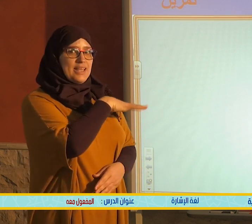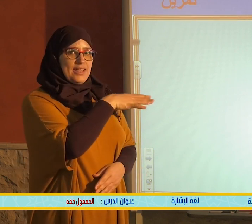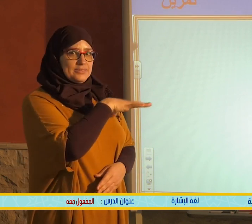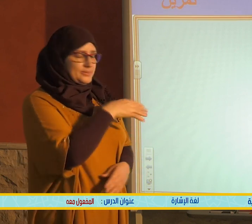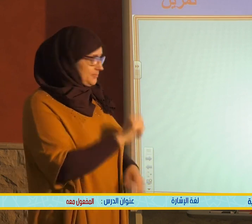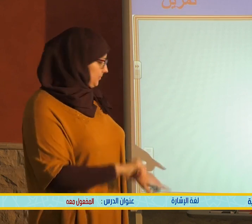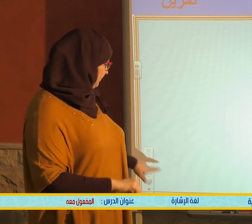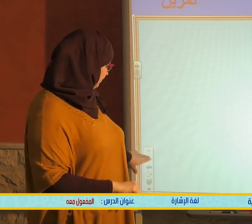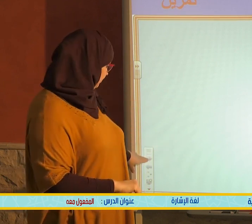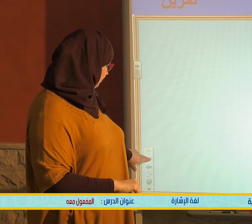الأستاذ،